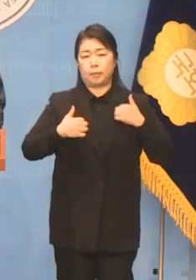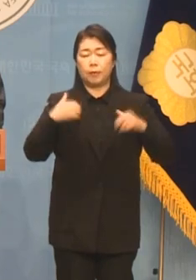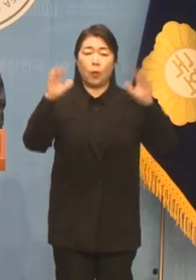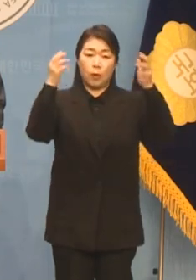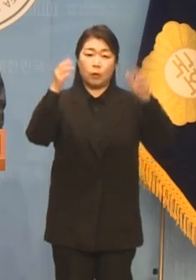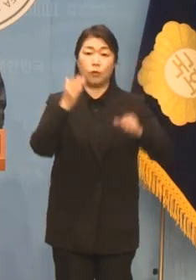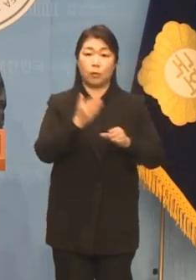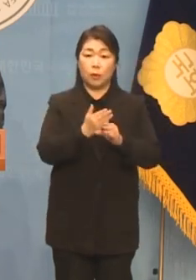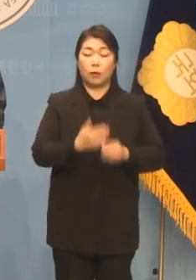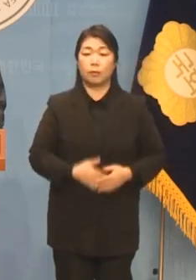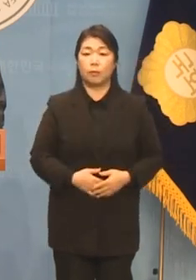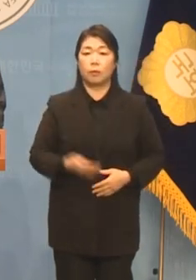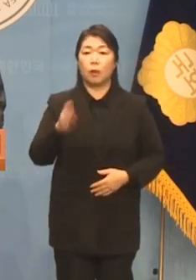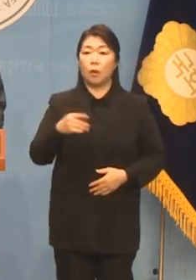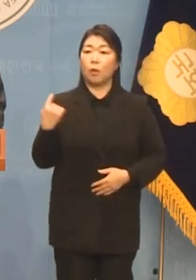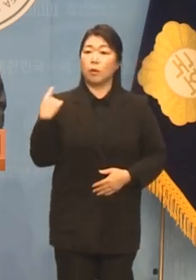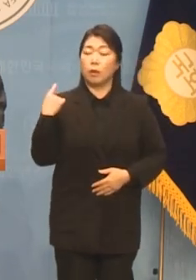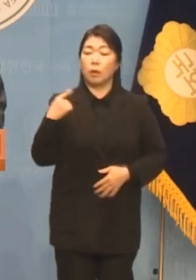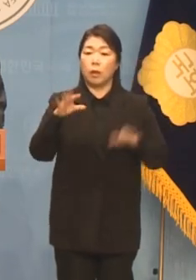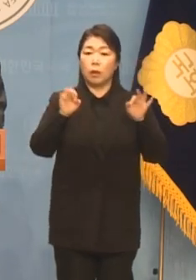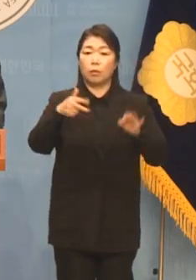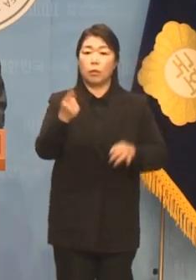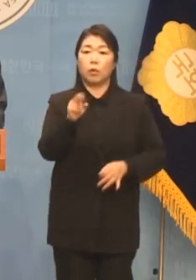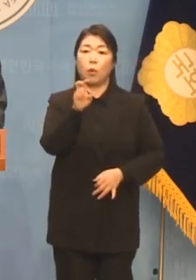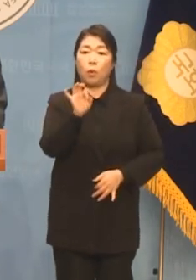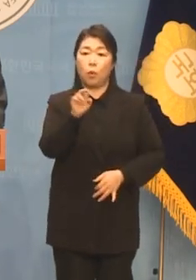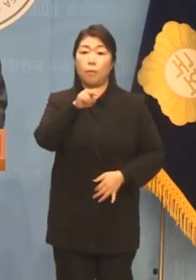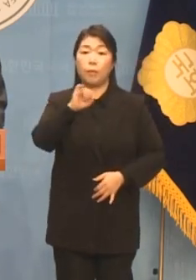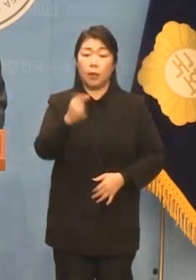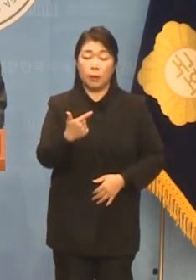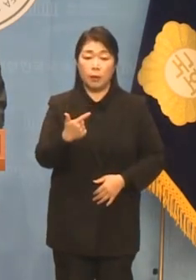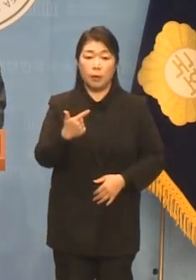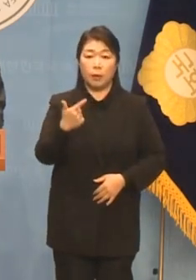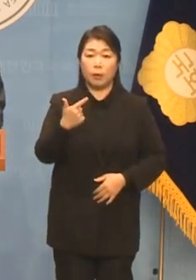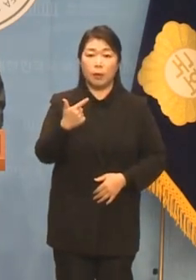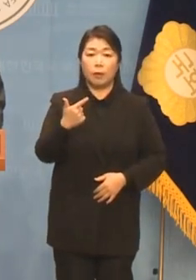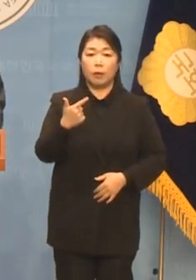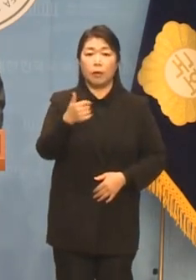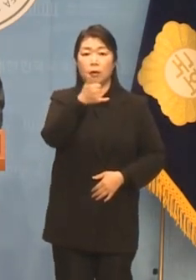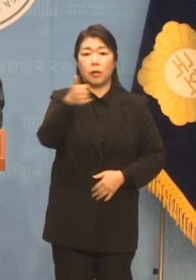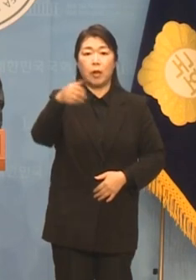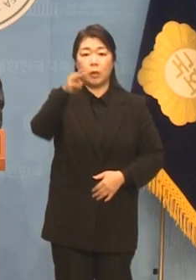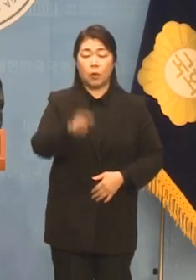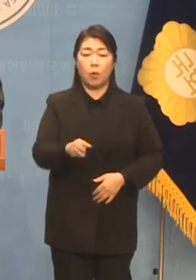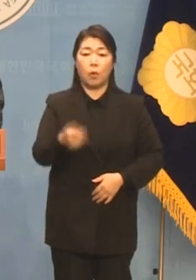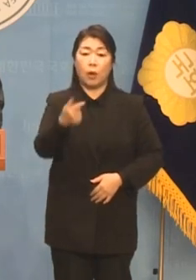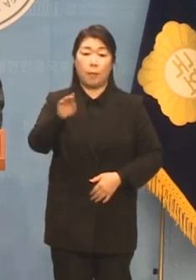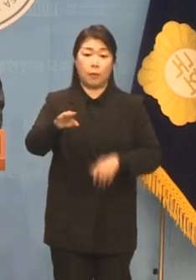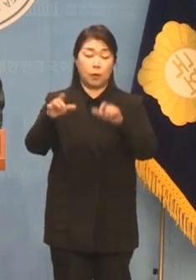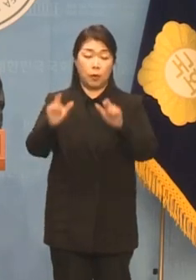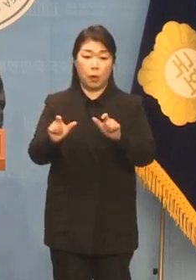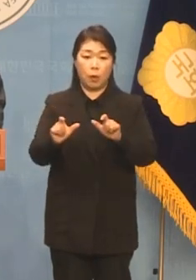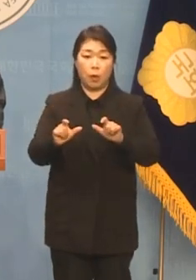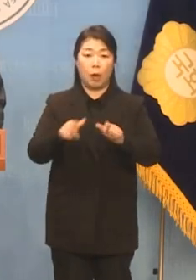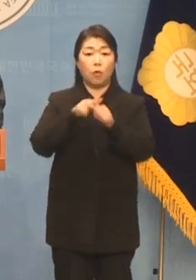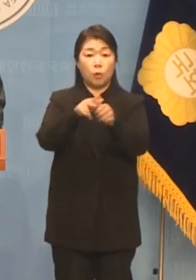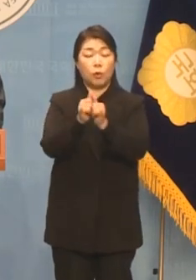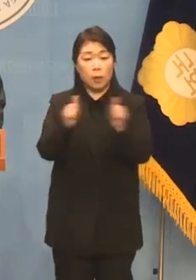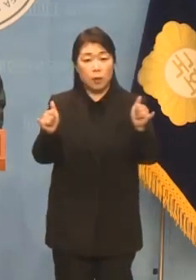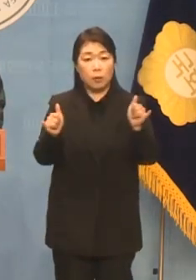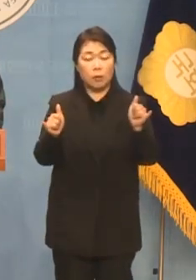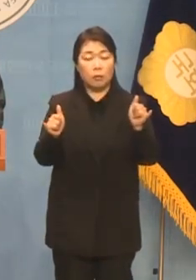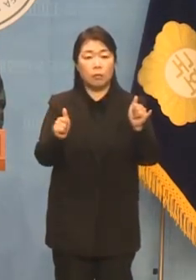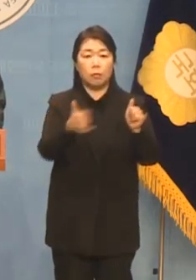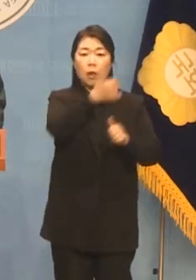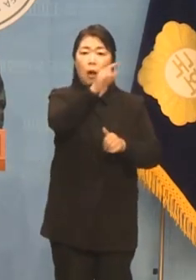있습니다 국민 새로운 미래 세종갑 국회원 후보는 바로 이곳에서 한동훈 위원장의 발표에 대해 환영의